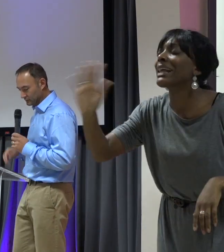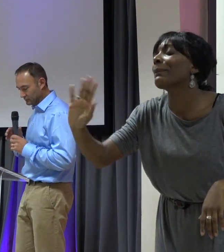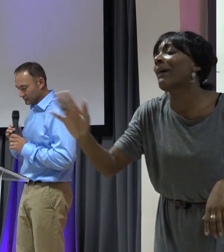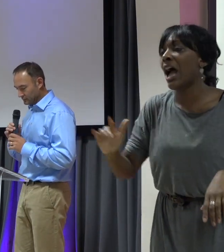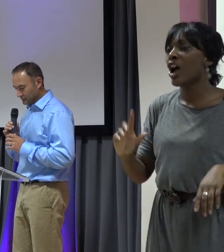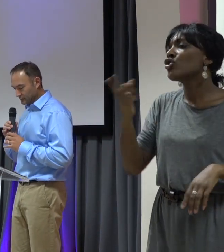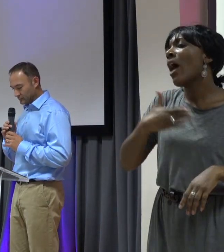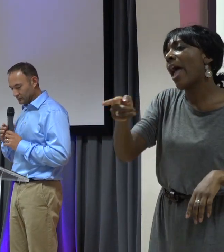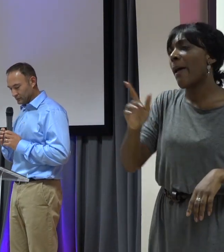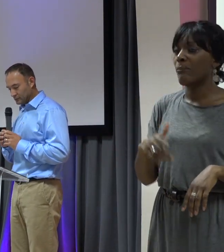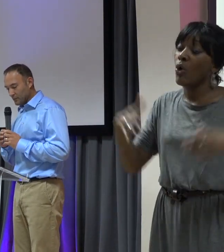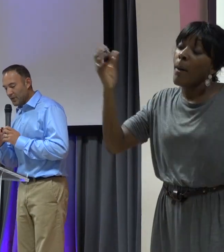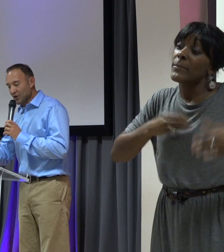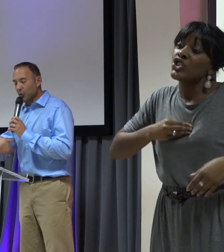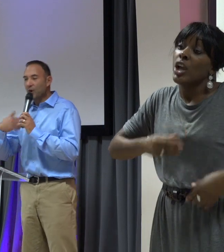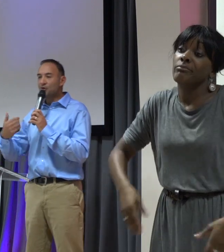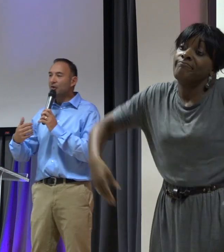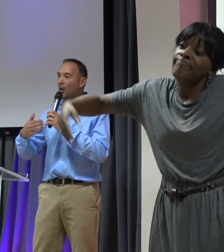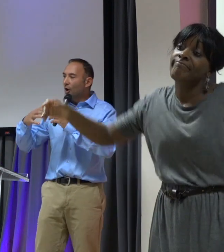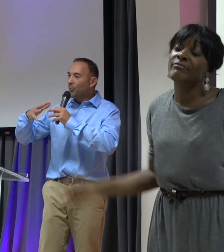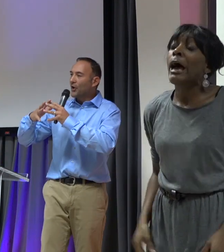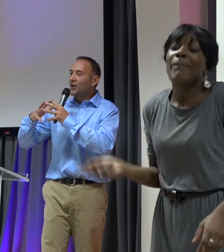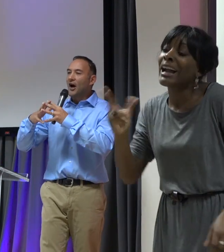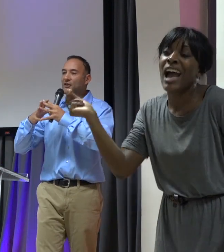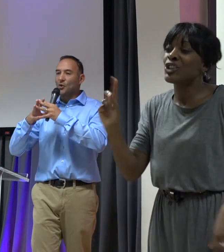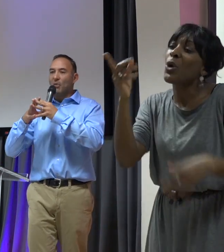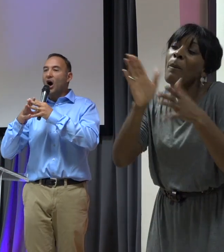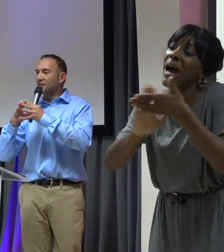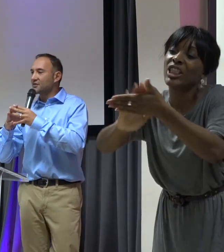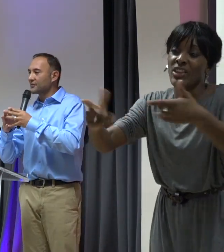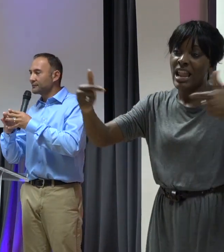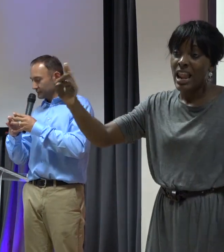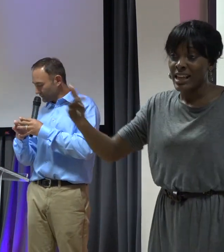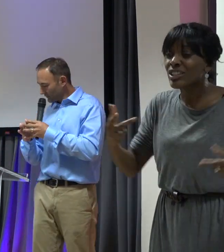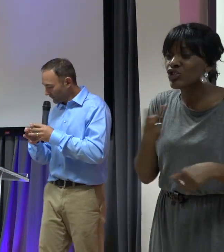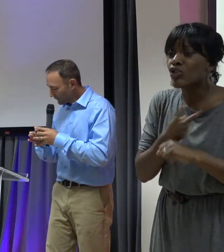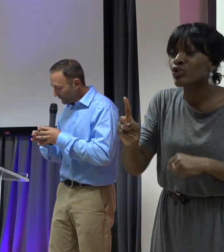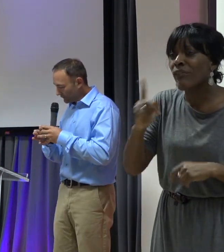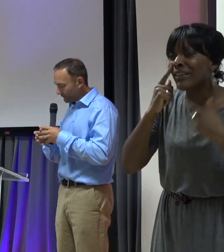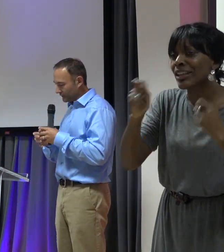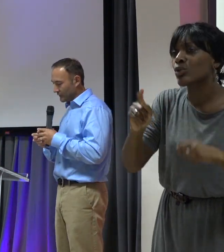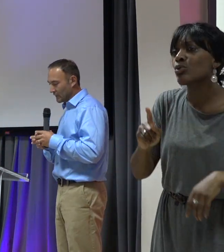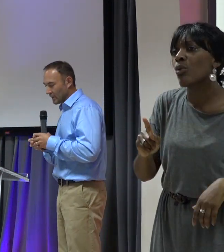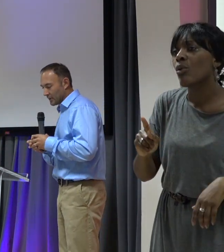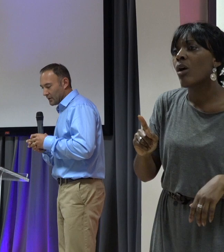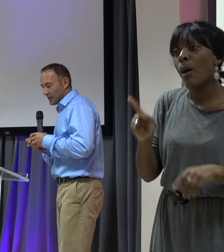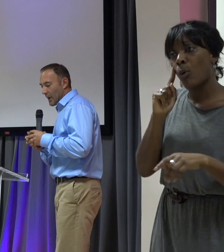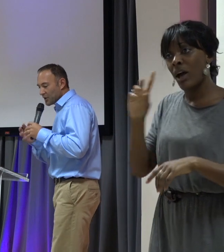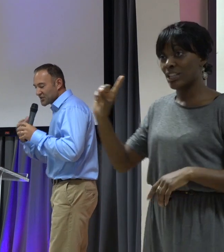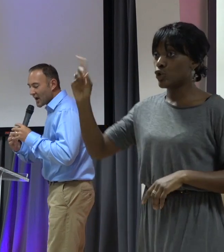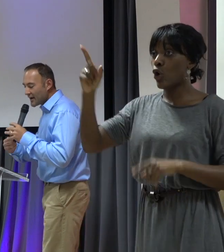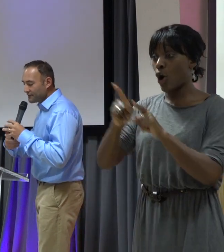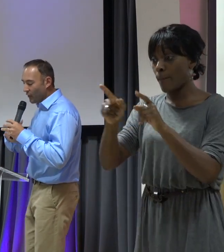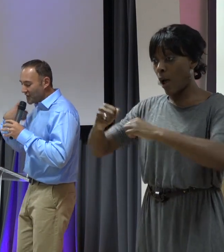Dieu devrait pas faire. Because when we do that, we are putting God into a box. Parce que quand on fait ça, on commence à mettre Dieu dans une boîte. And